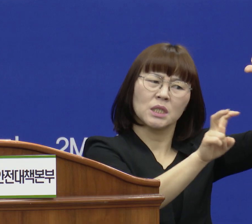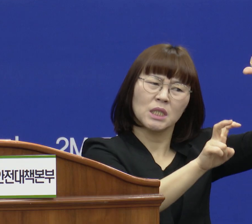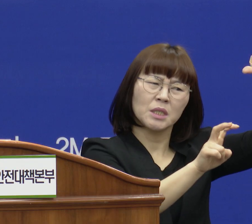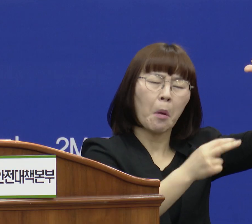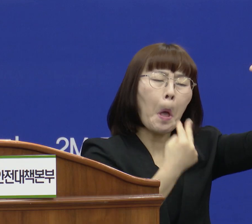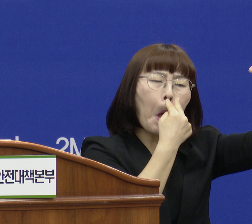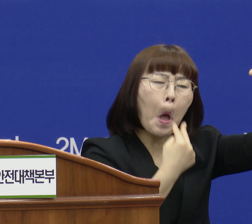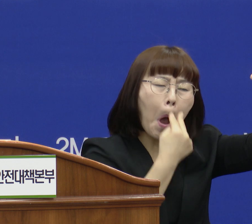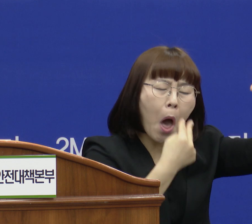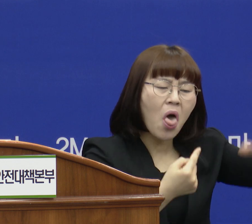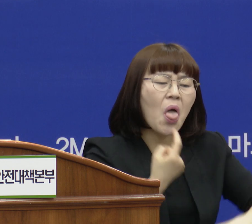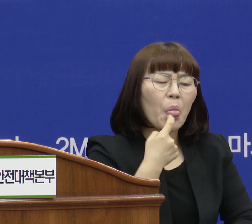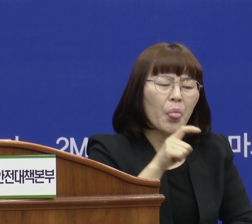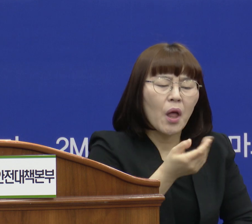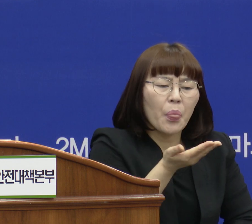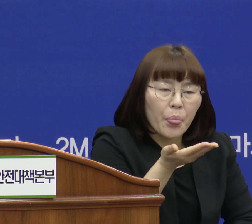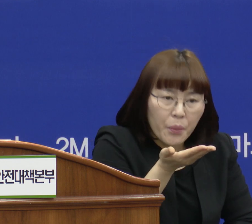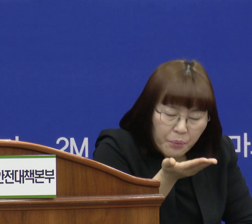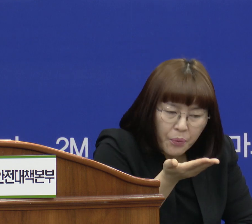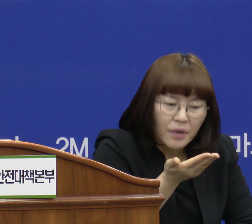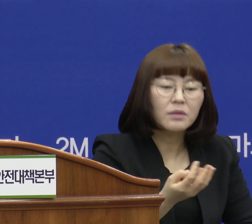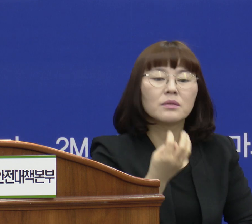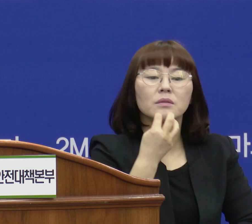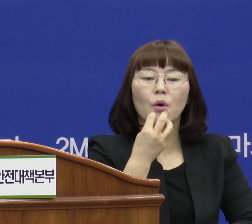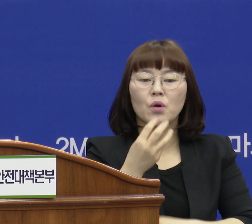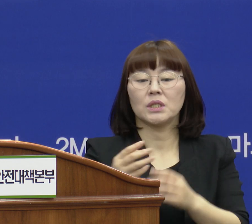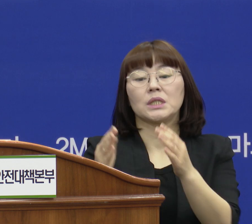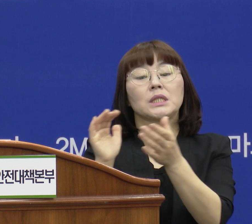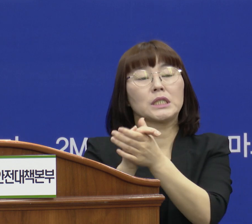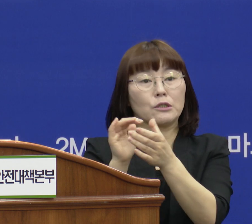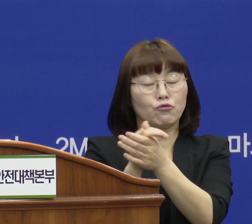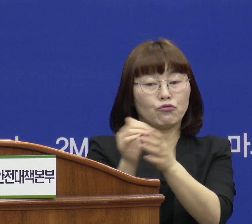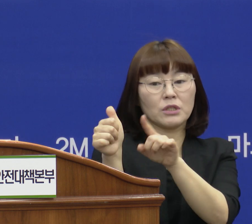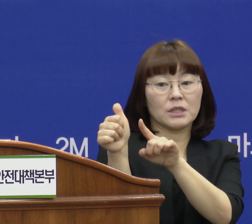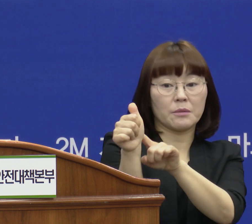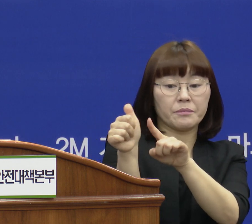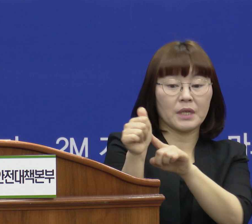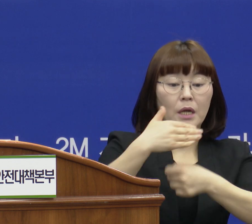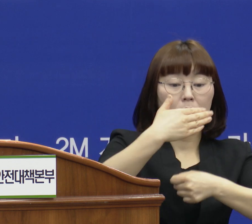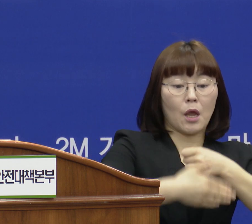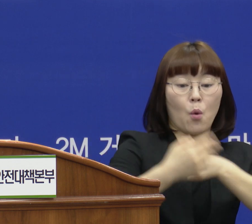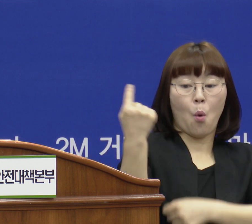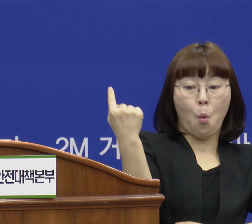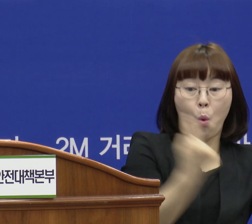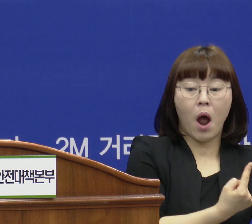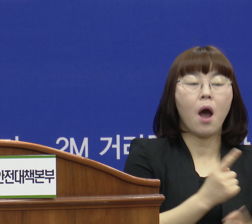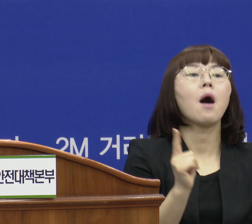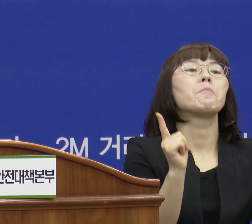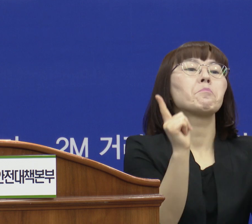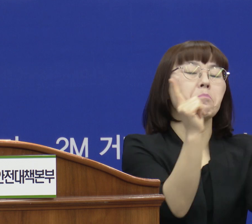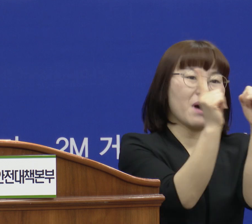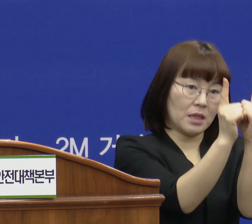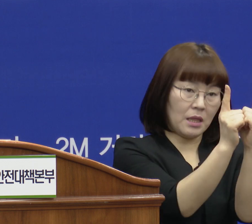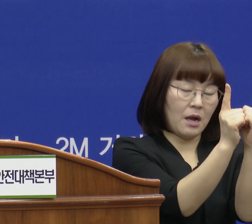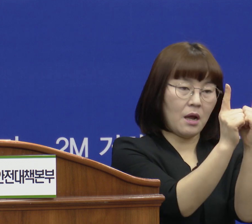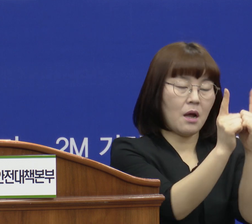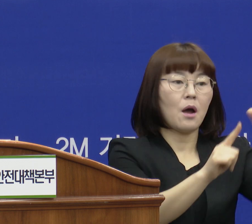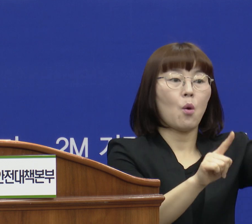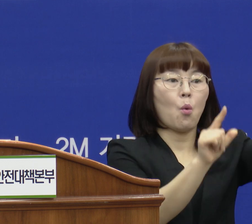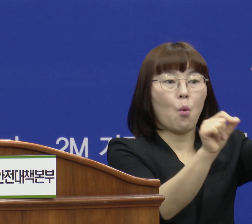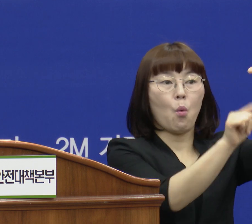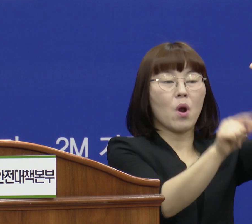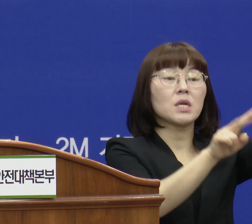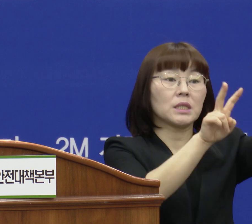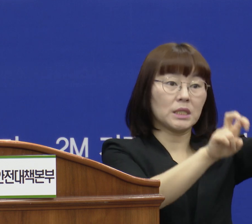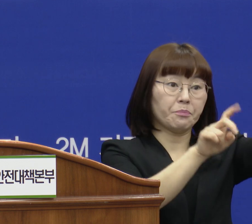공물 가해 증상이 있었으며 서울 확진자인 지인 B씨의 대구 광군시 접촉자로 분류되어 5월